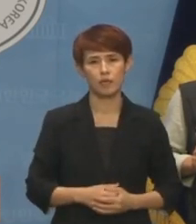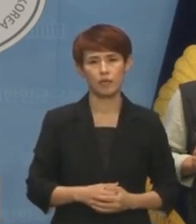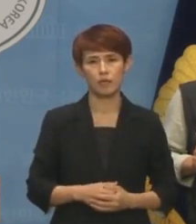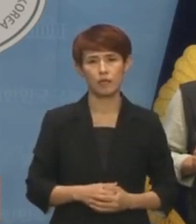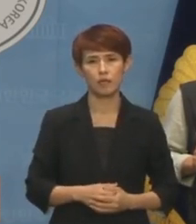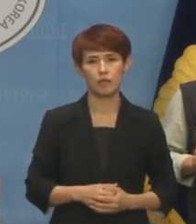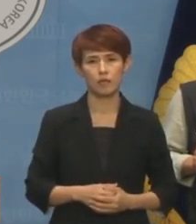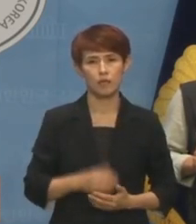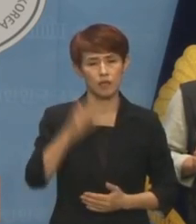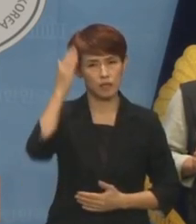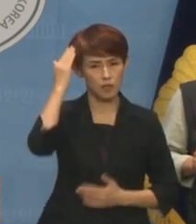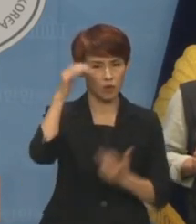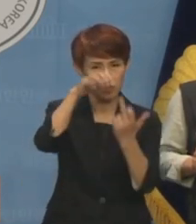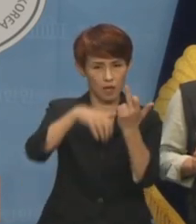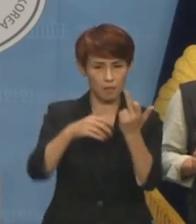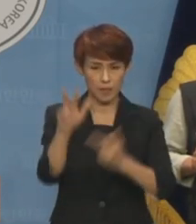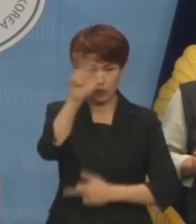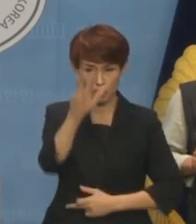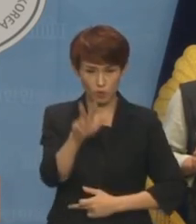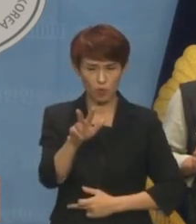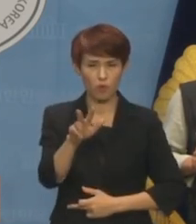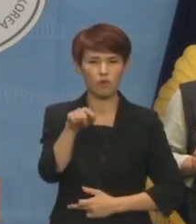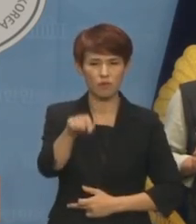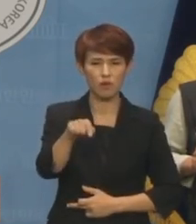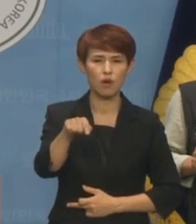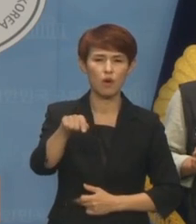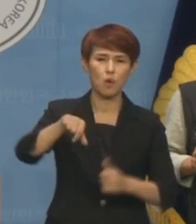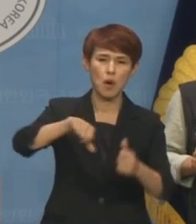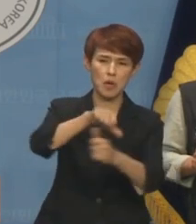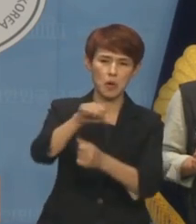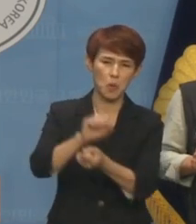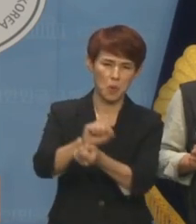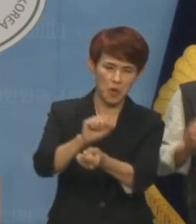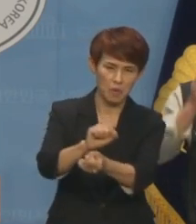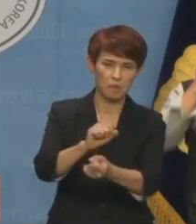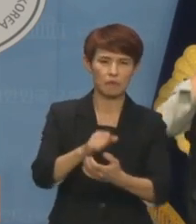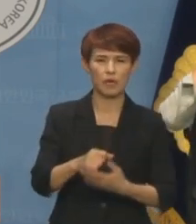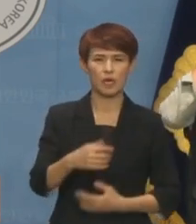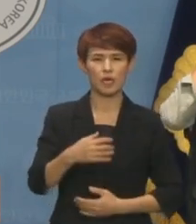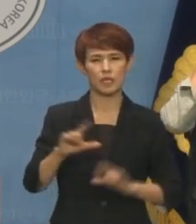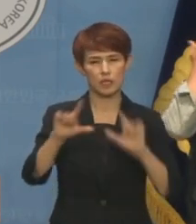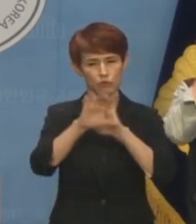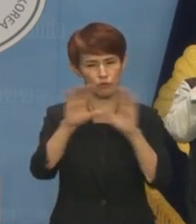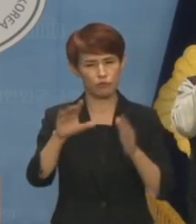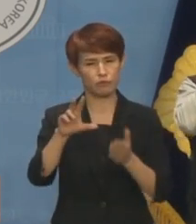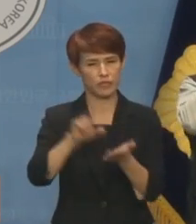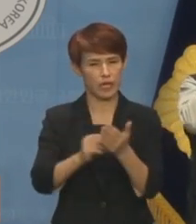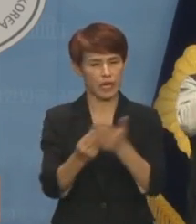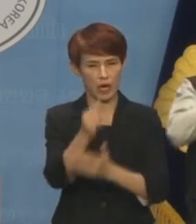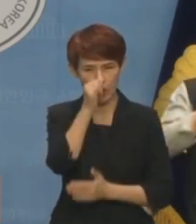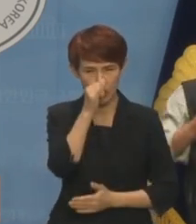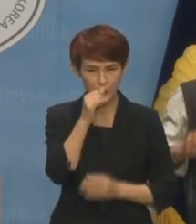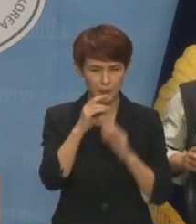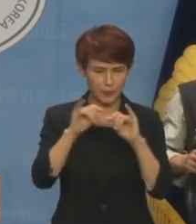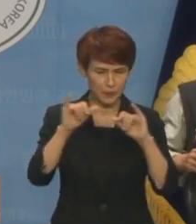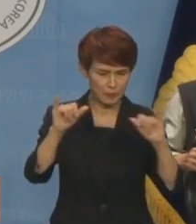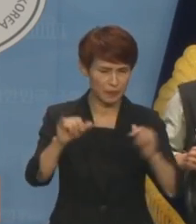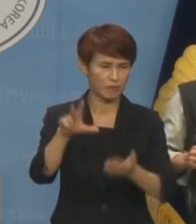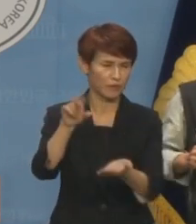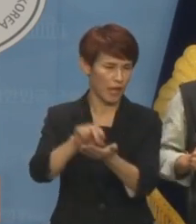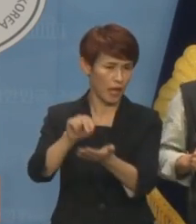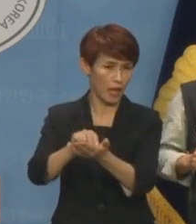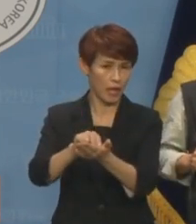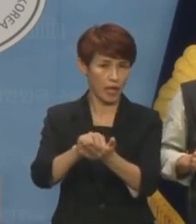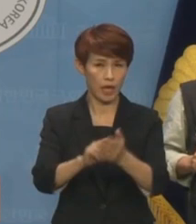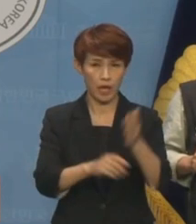누군가는 석탄화력 발전소를 환경오염, 기후악당, 미세먼지의 주범이라고 이야기합니다. 하지만